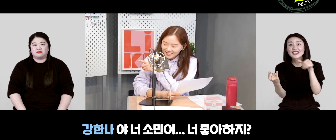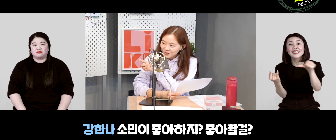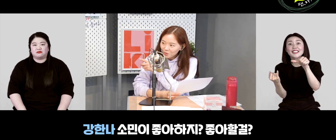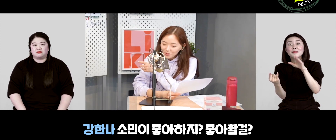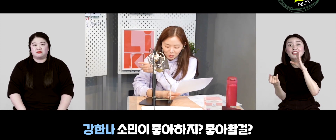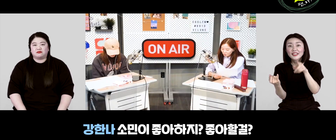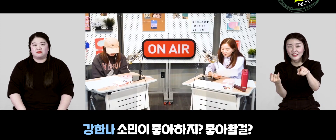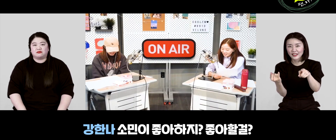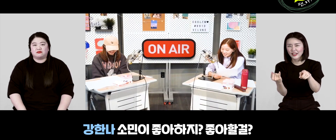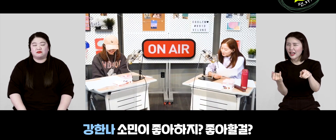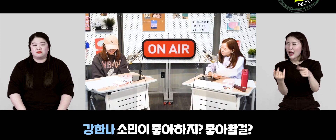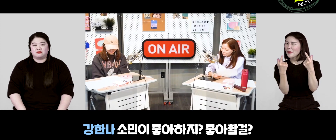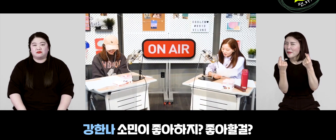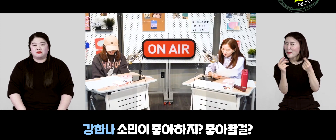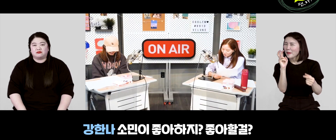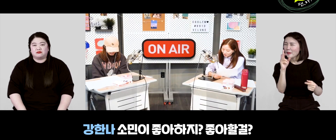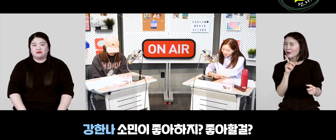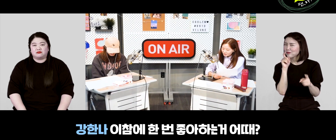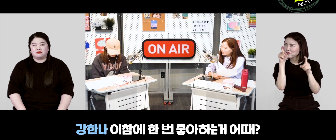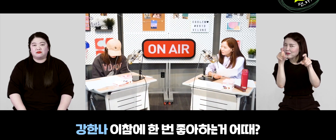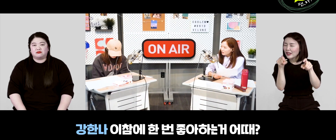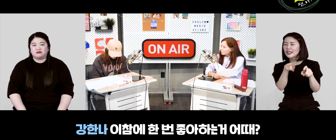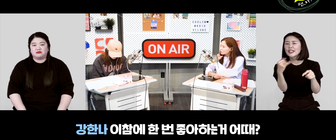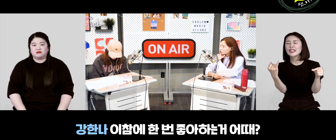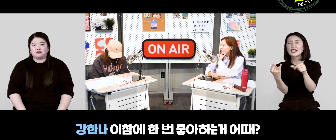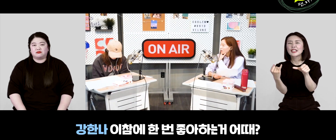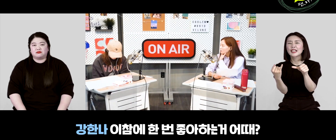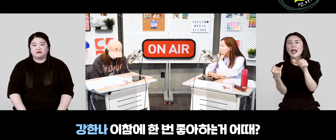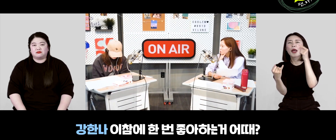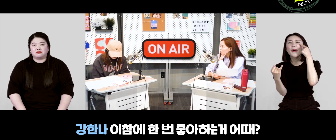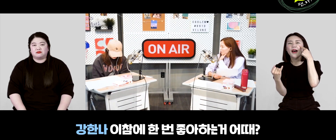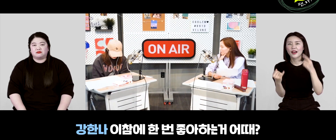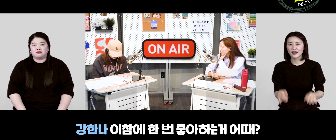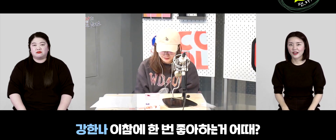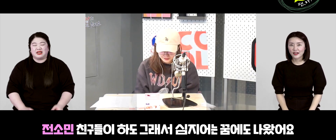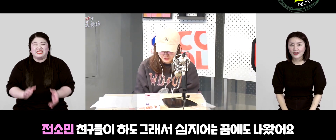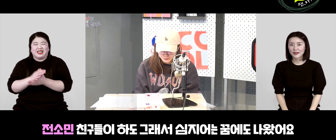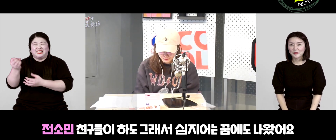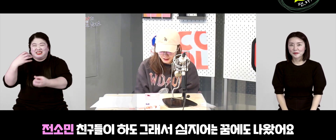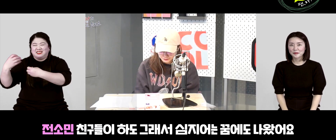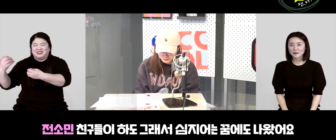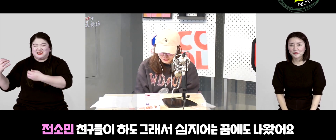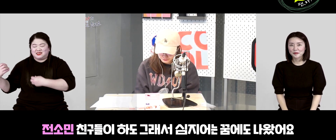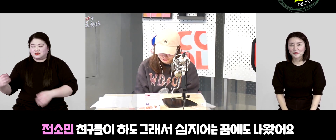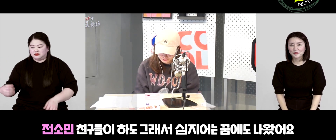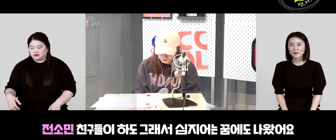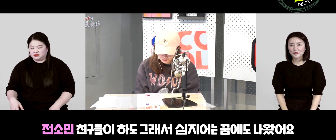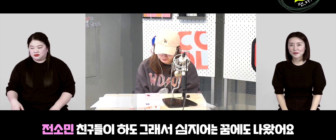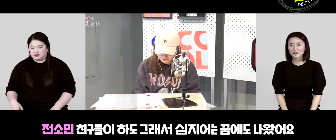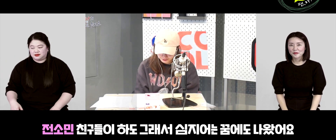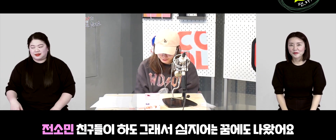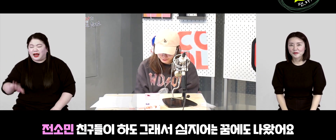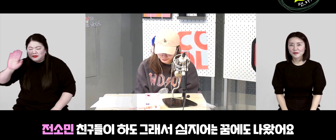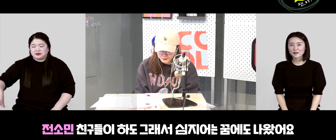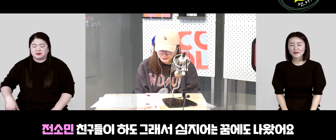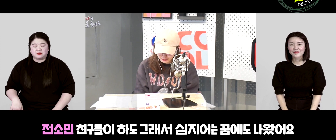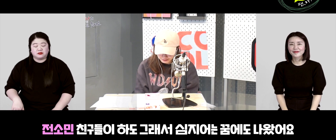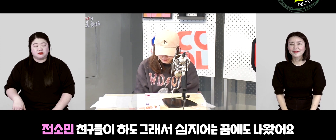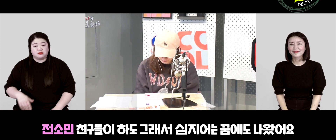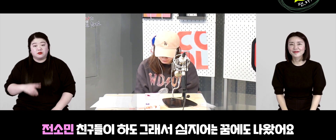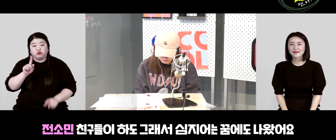좋아하지? 소민이 좋아하지? 좋아할걸? 이참에 한번 좋아하는 거 어때? 친구들이 하도 그래서 심지어는